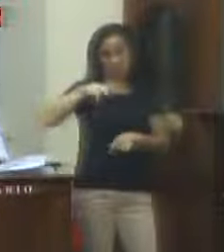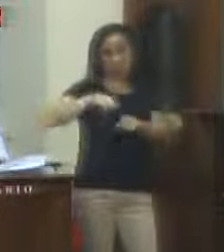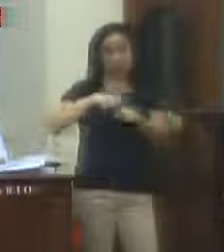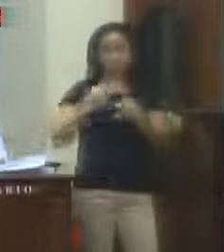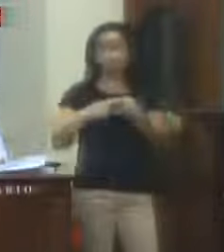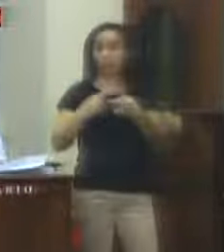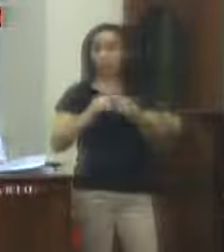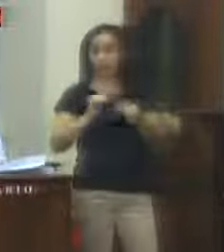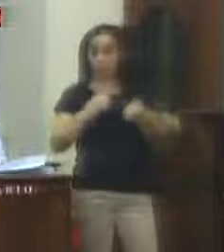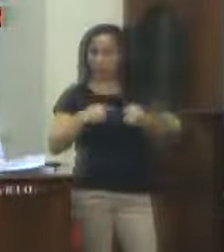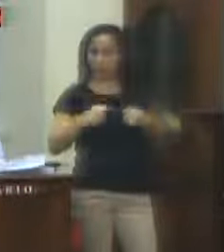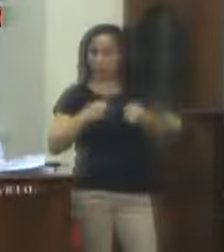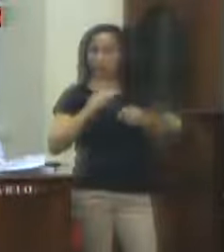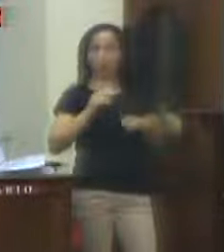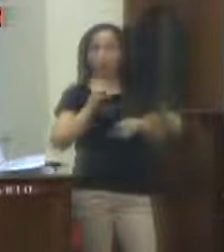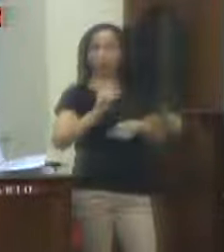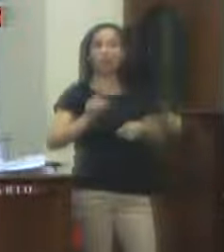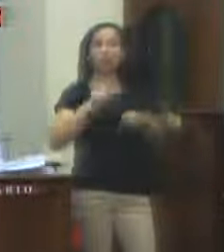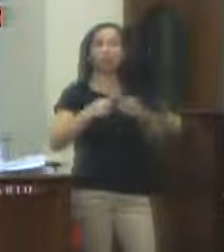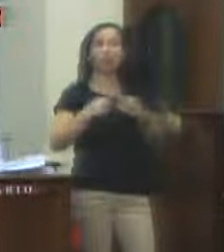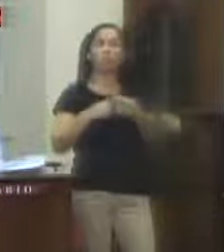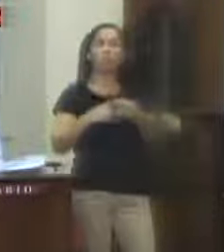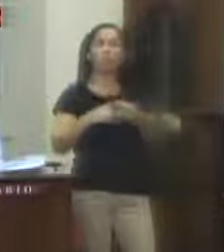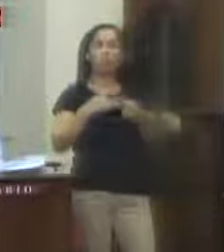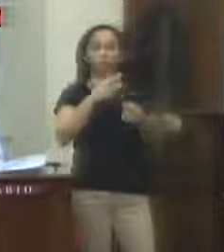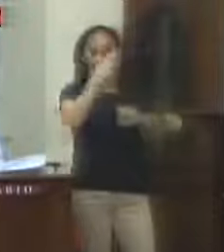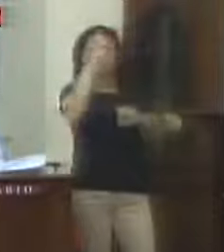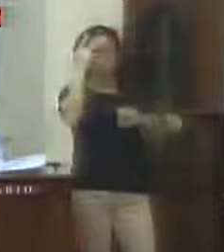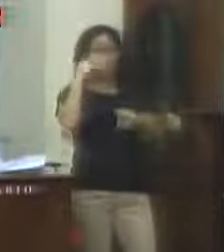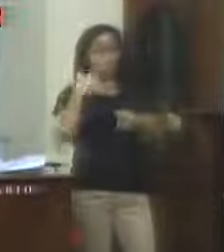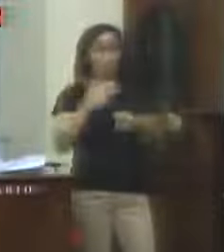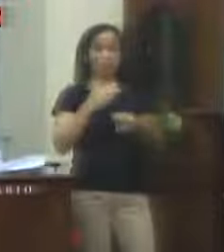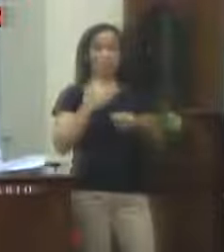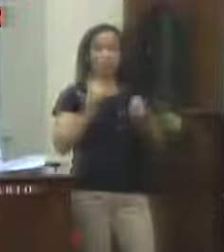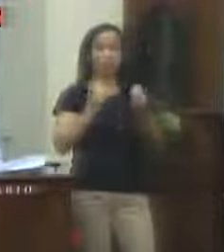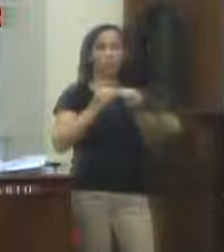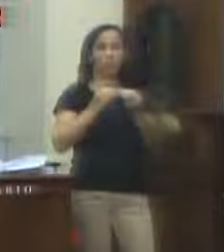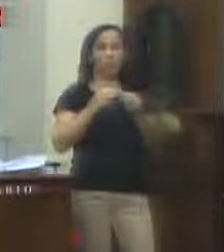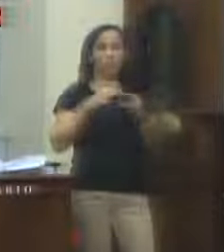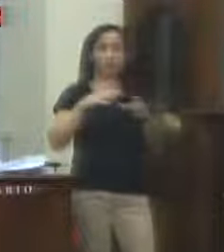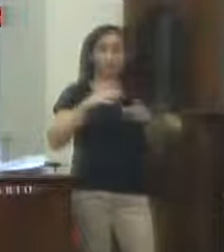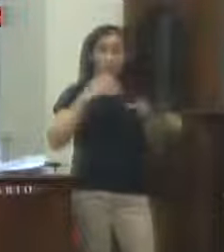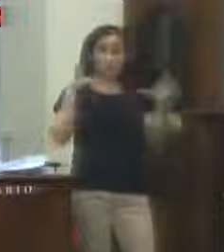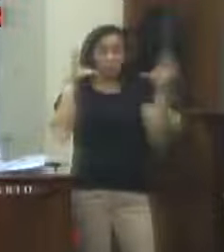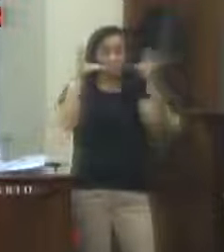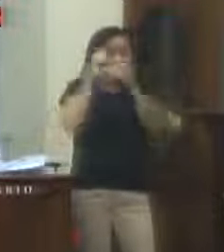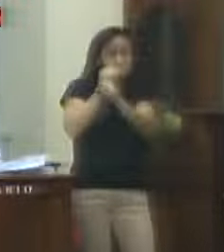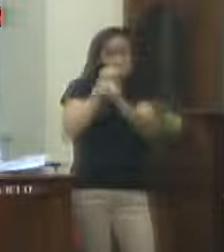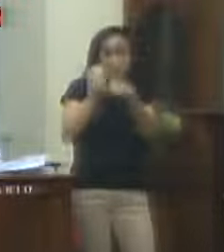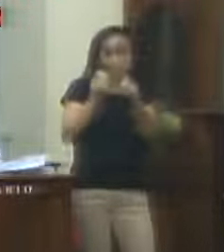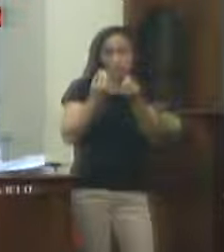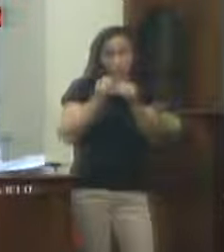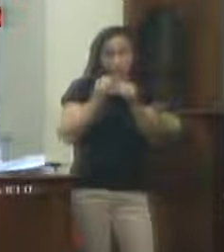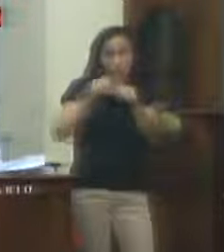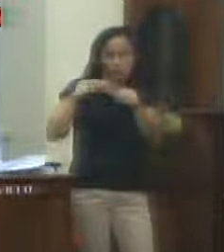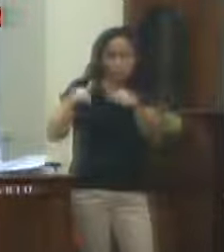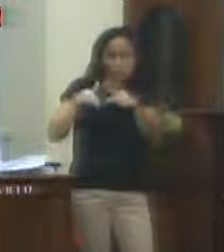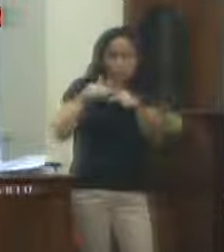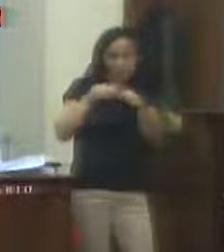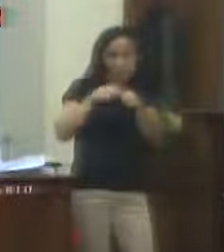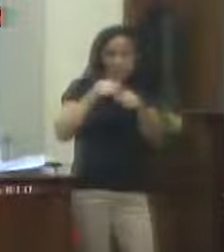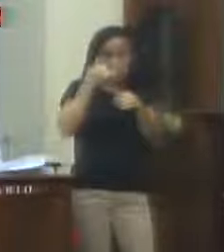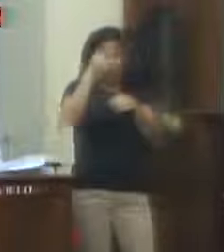presente indicação se faz necessária tendo em vista que somos conhecedores da necessidade da prática do exercício para prevenção de